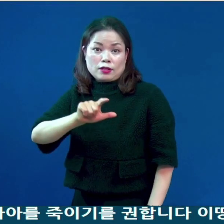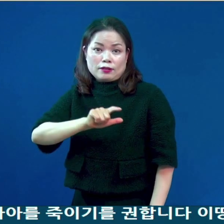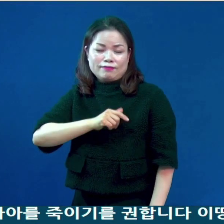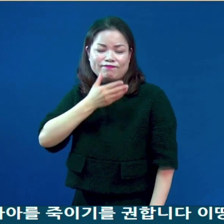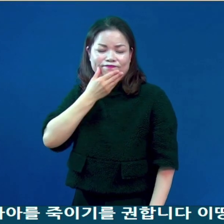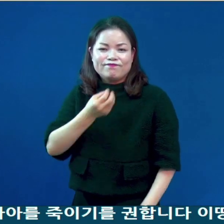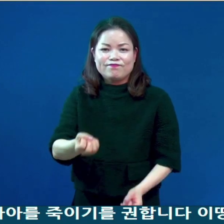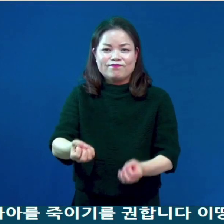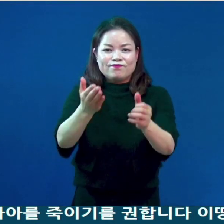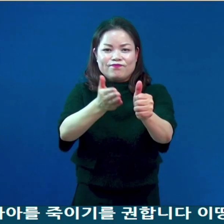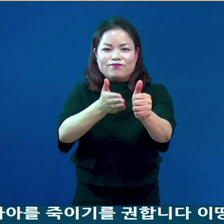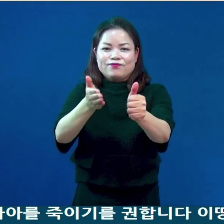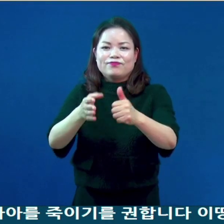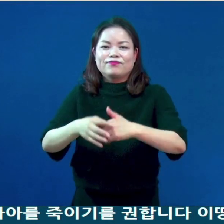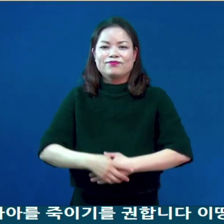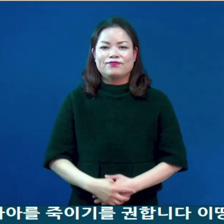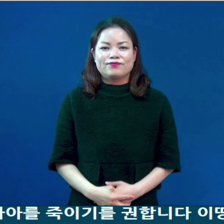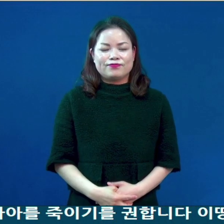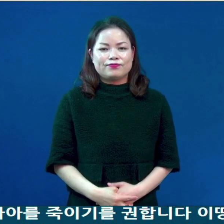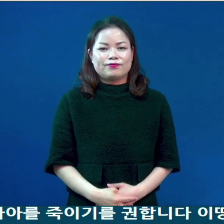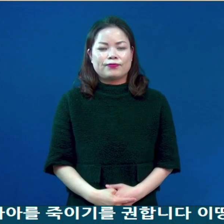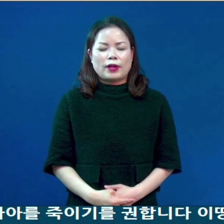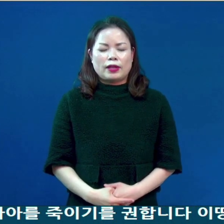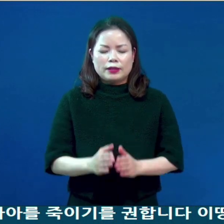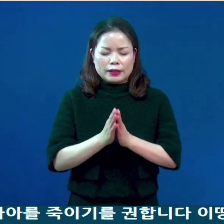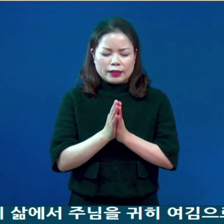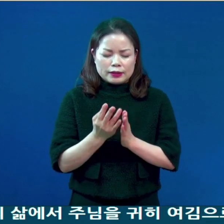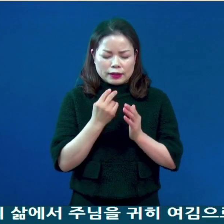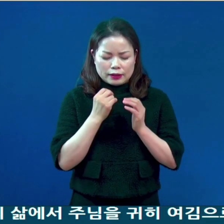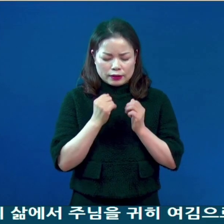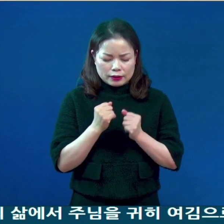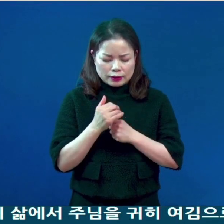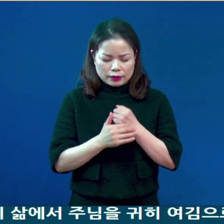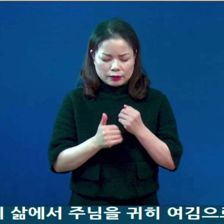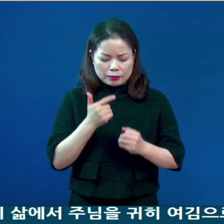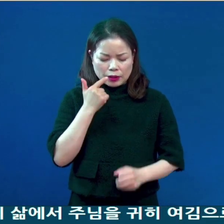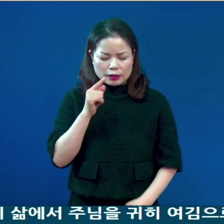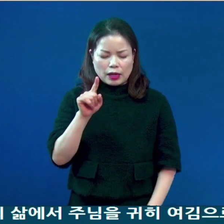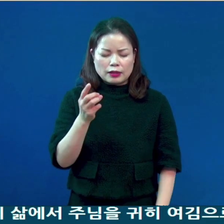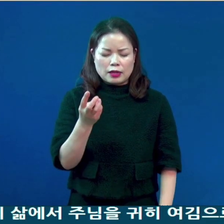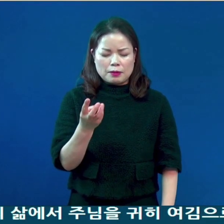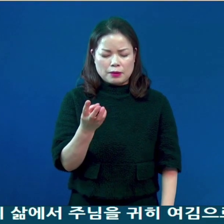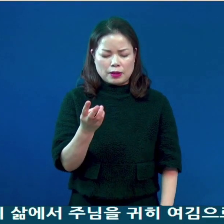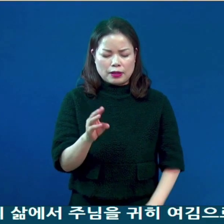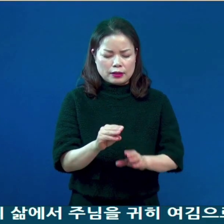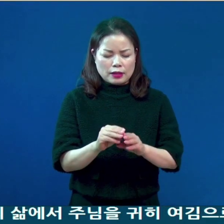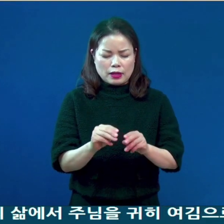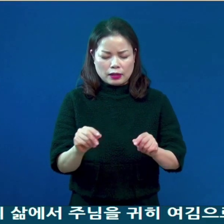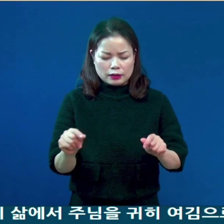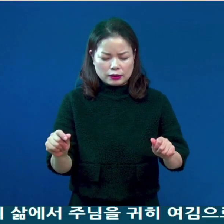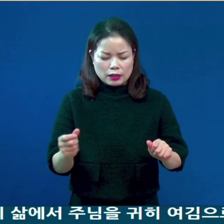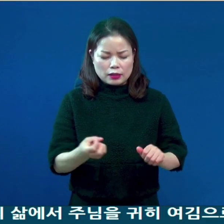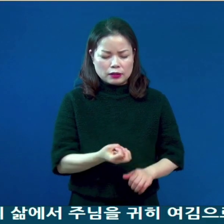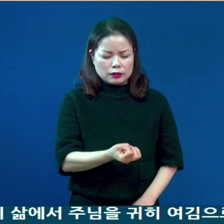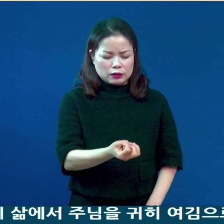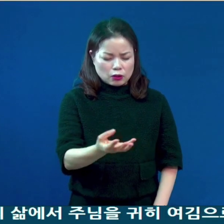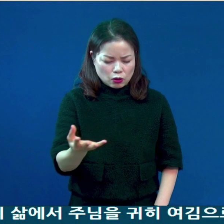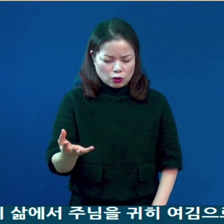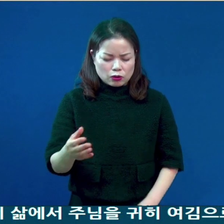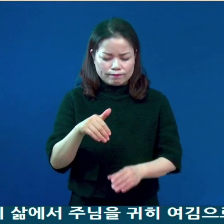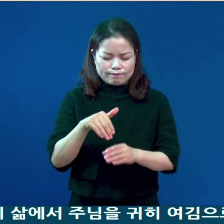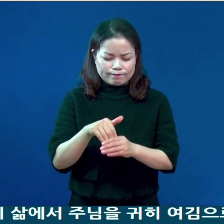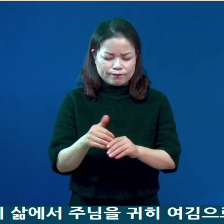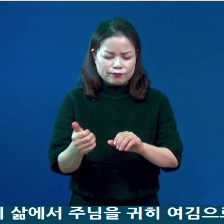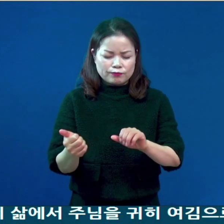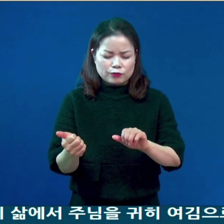이름으로 축원합니다. 살아계신 아버지 하나님, 하늘의 밀이 땅에 떨어져 죽어야